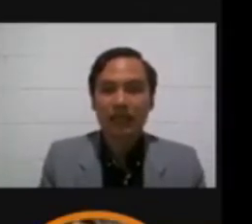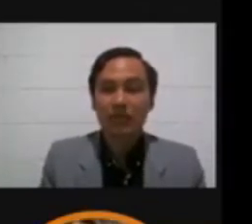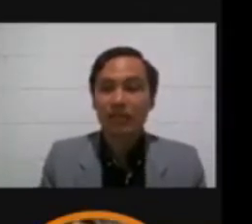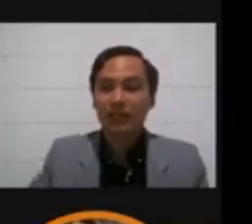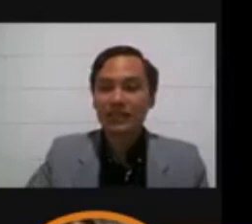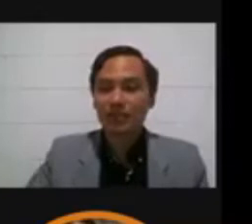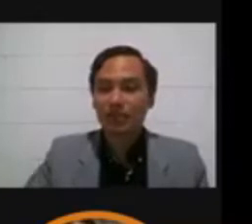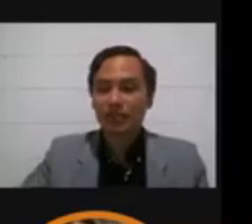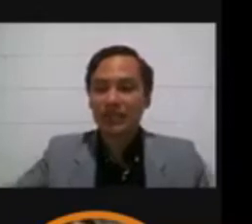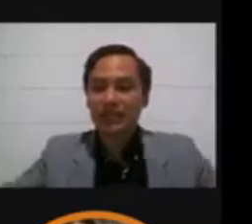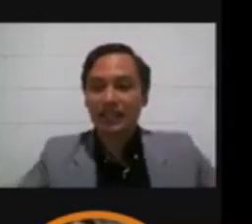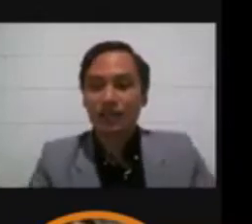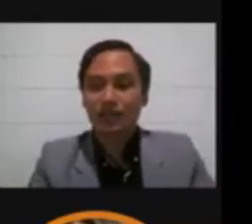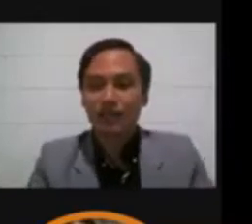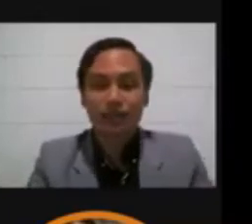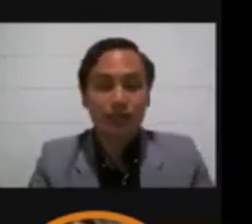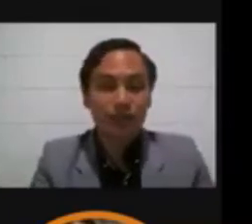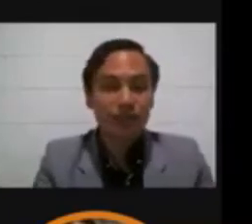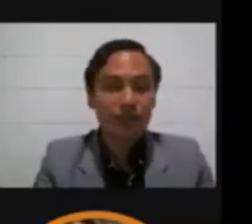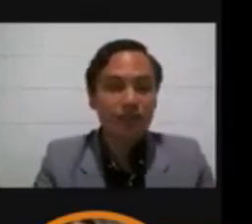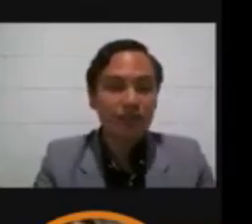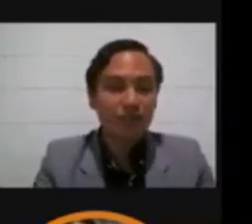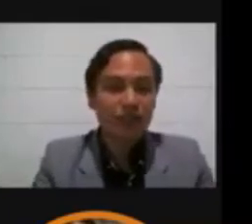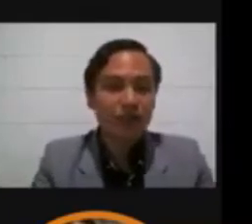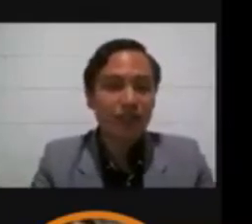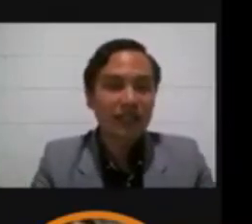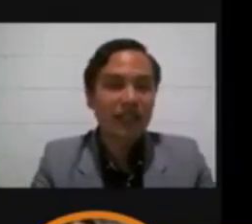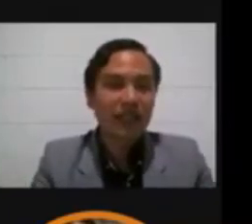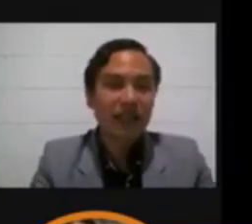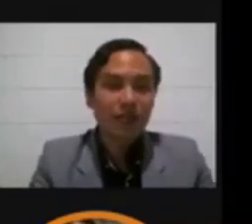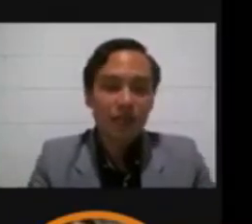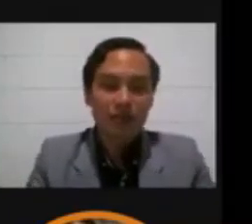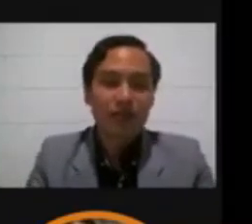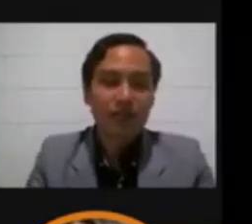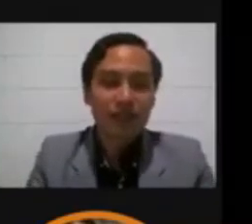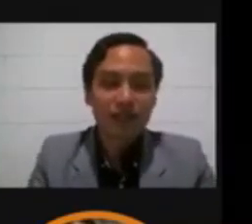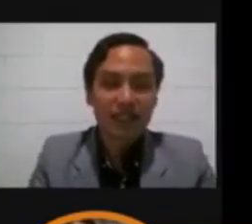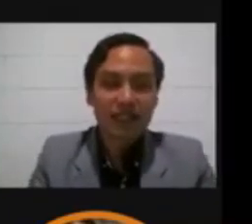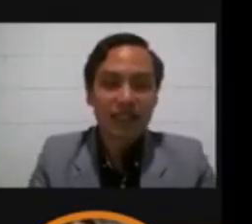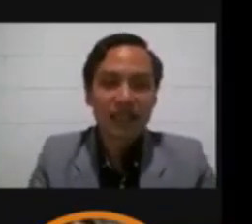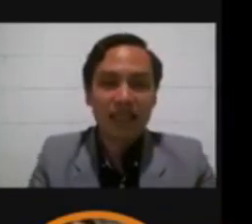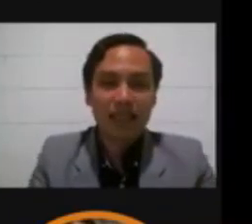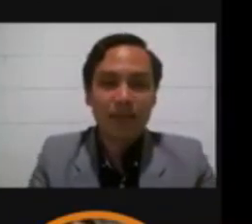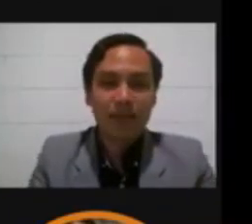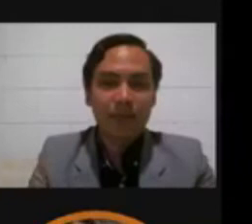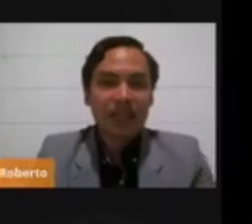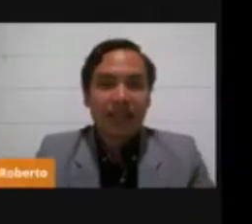Sí, la gran mayoría estamos diciendo si todos y todas somos iguales. Bueno, entonces,